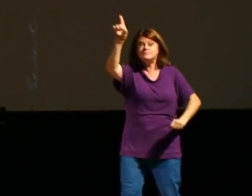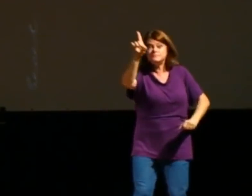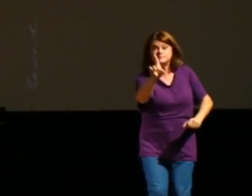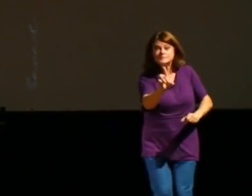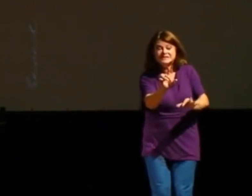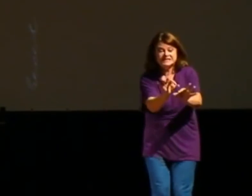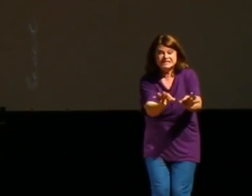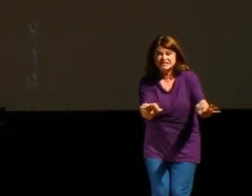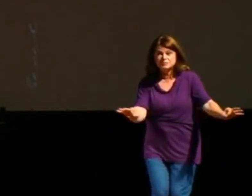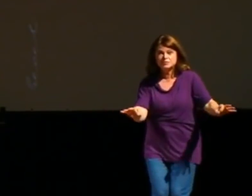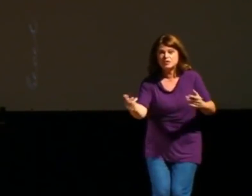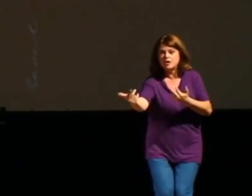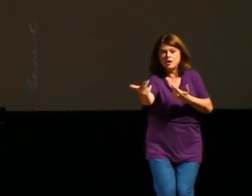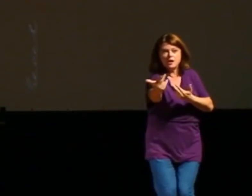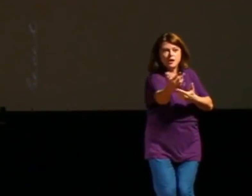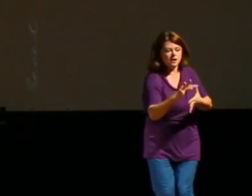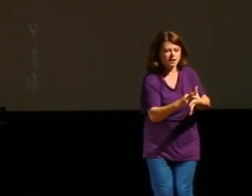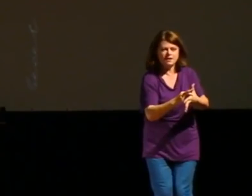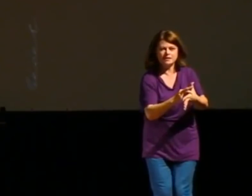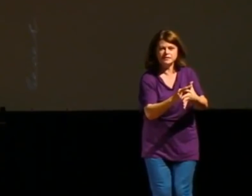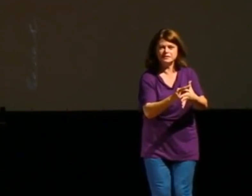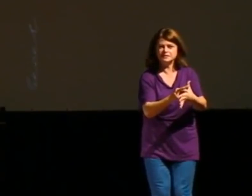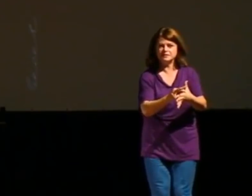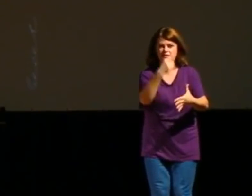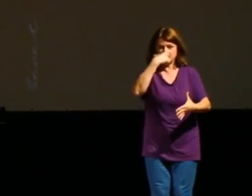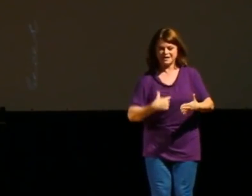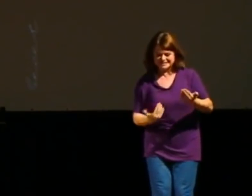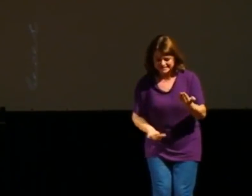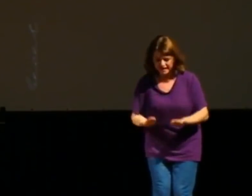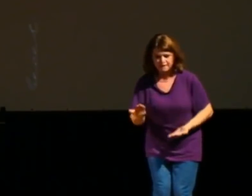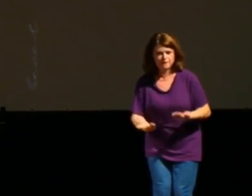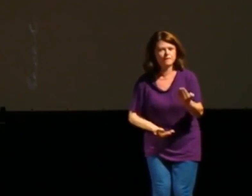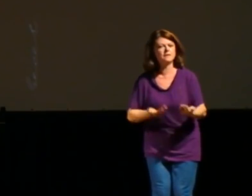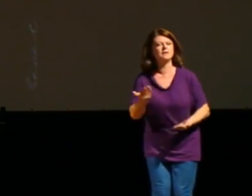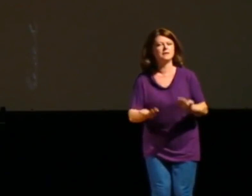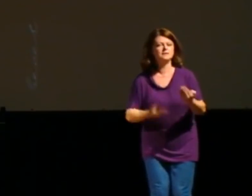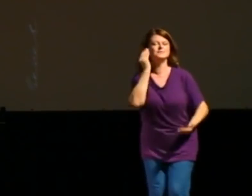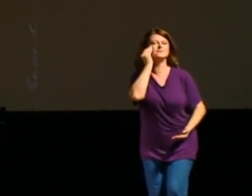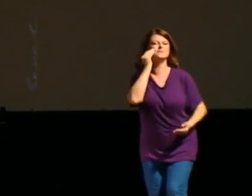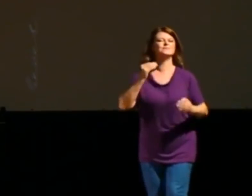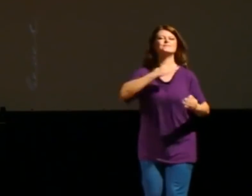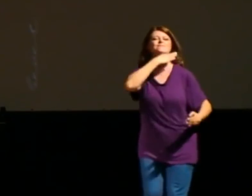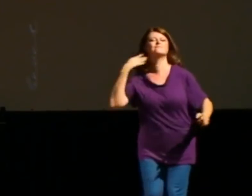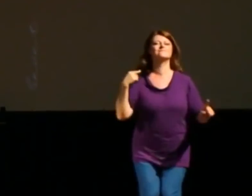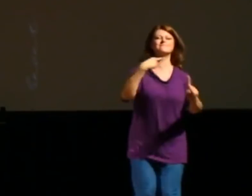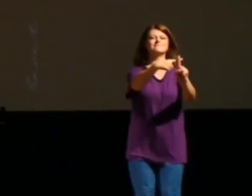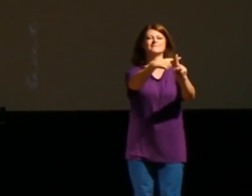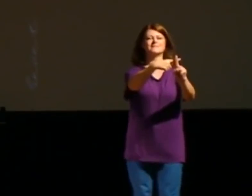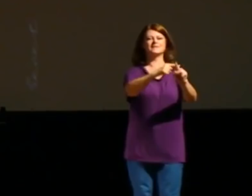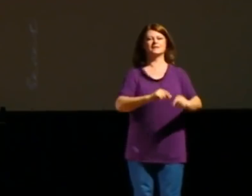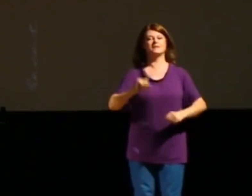gente, que se fez servo, que morreu a morte de cruz, e por isso Deus o